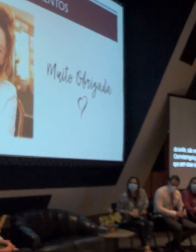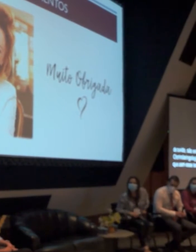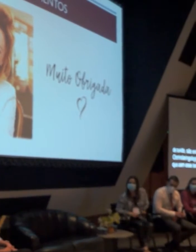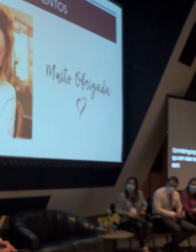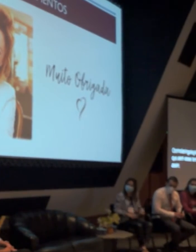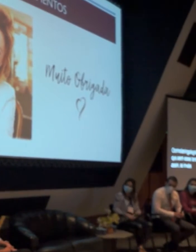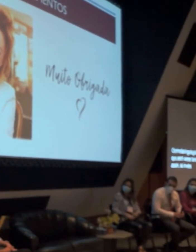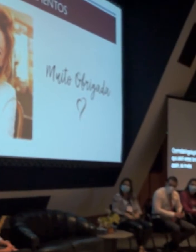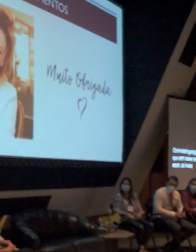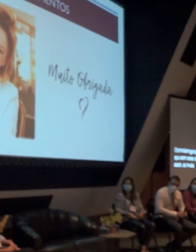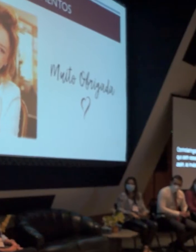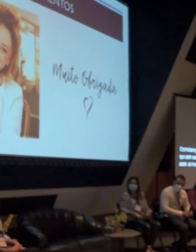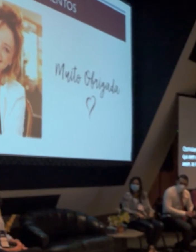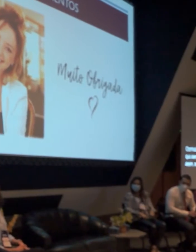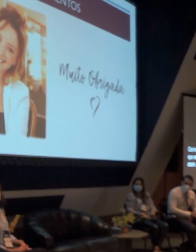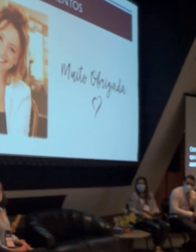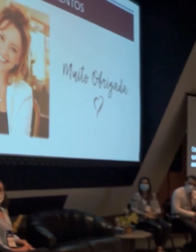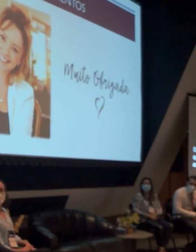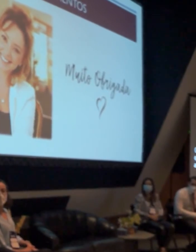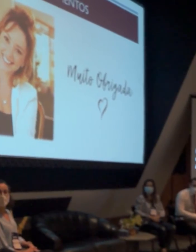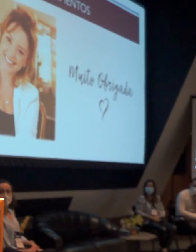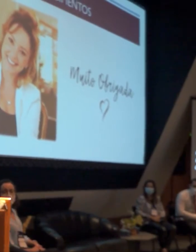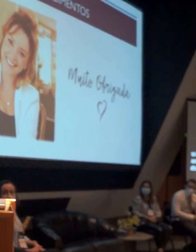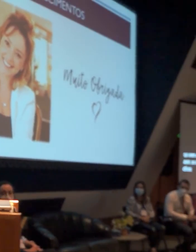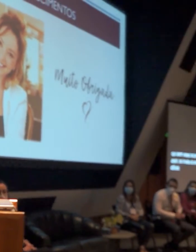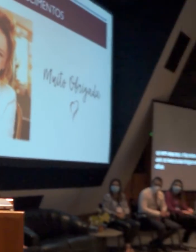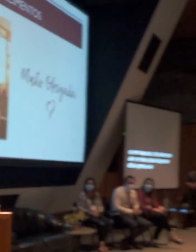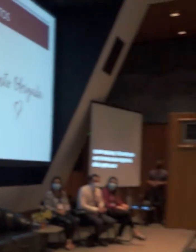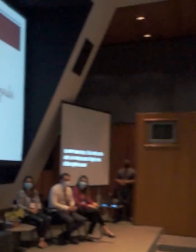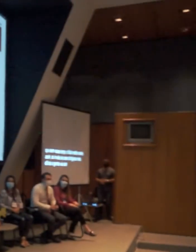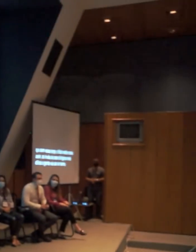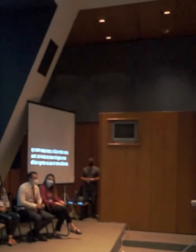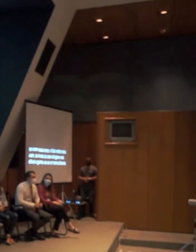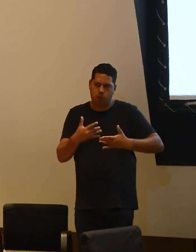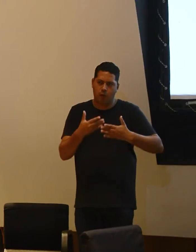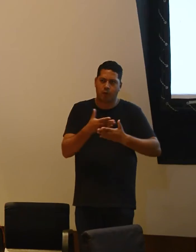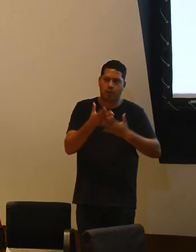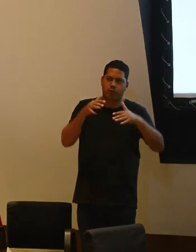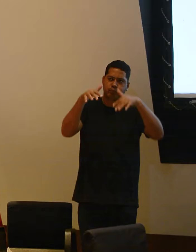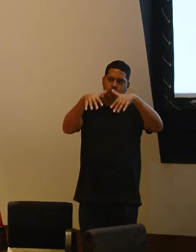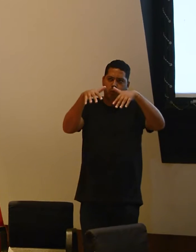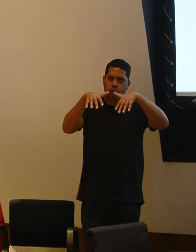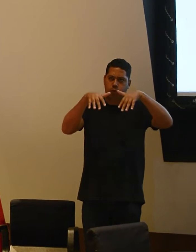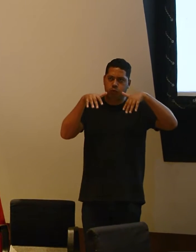gente vai usar um tema diferente, a gente vai usar esse momento para a gente poder explicar para a plateia